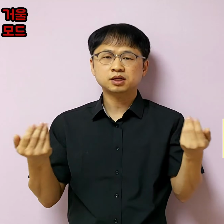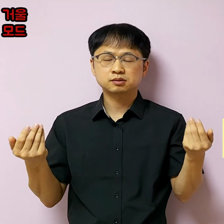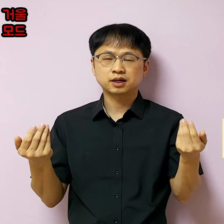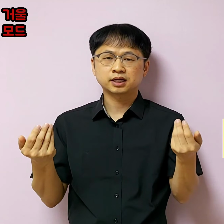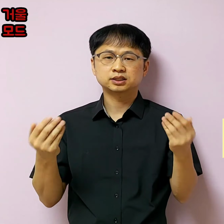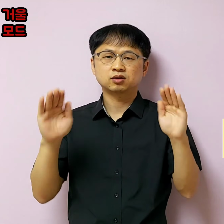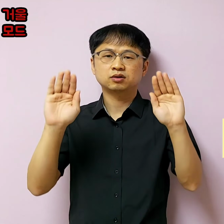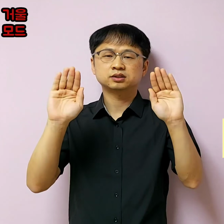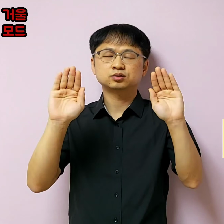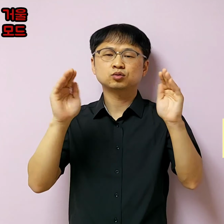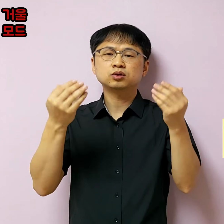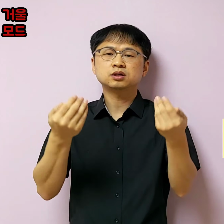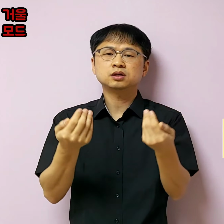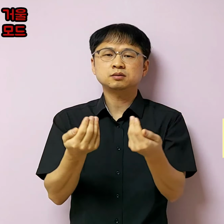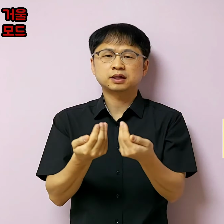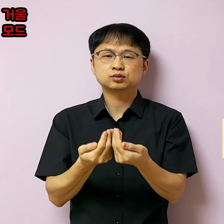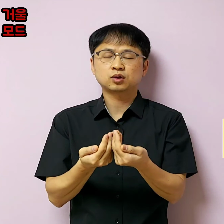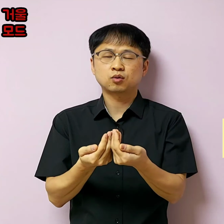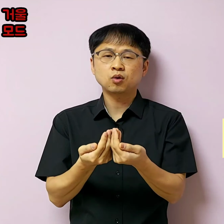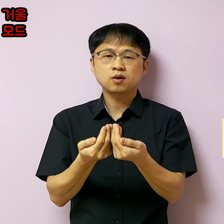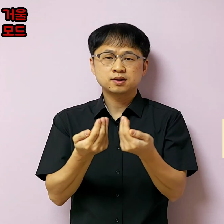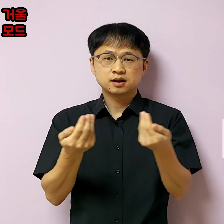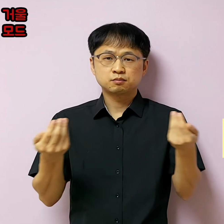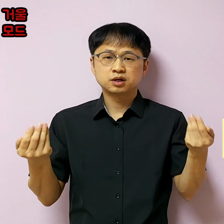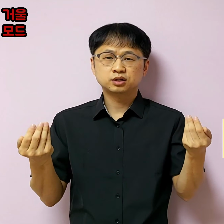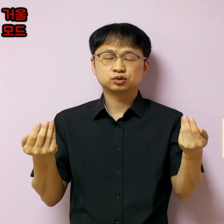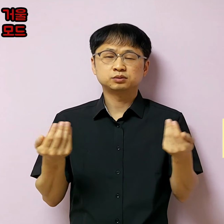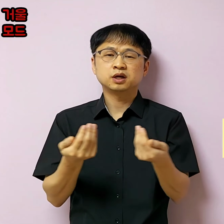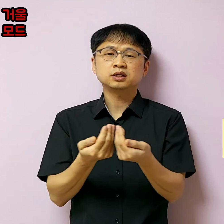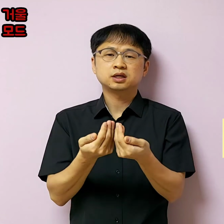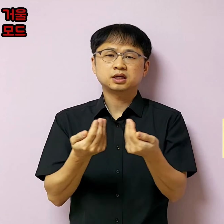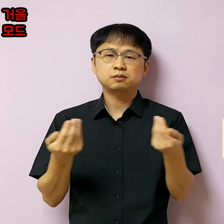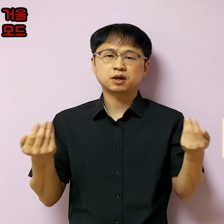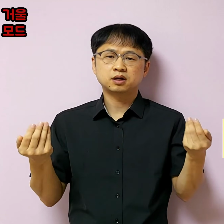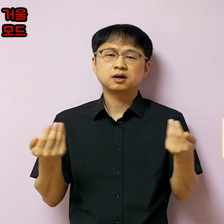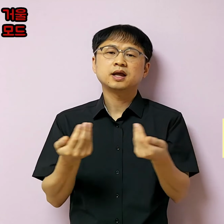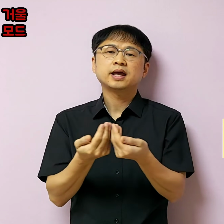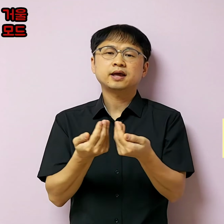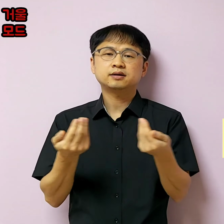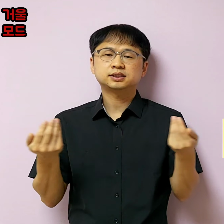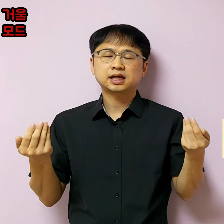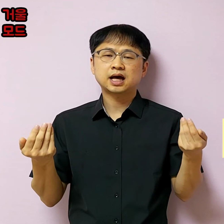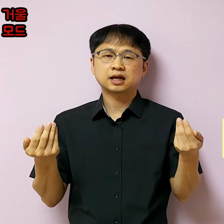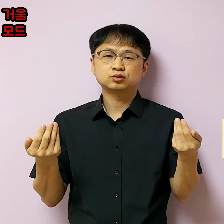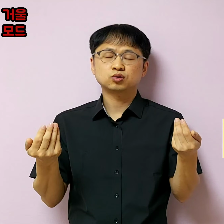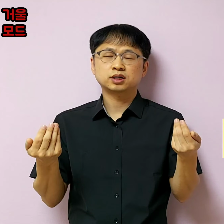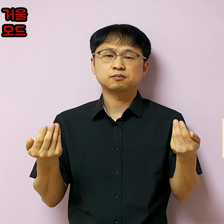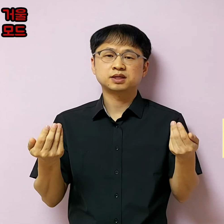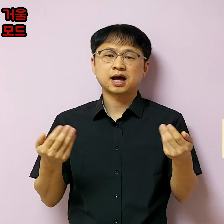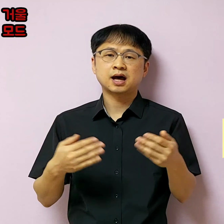이별을 말하겠죠. 그래서 손등을 마주대고 벌려주시면 이별, 헤어지다 라는 수어가